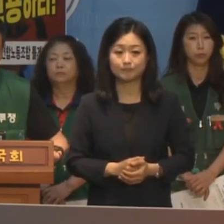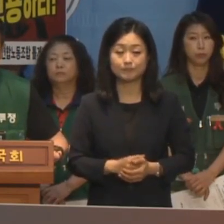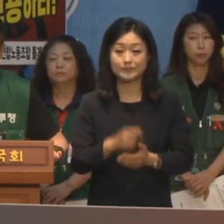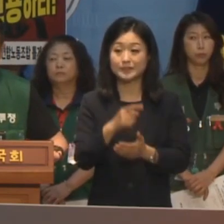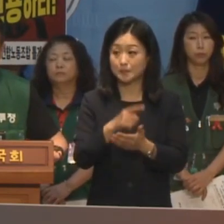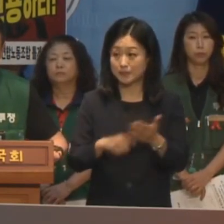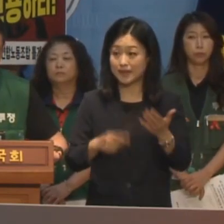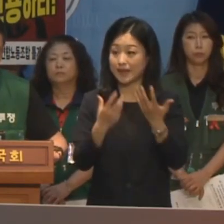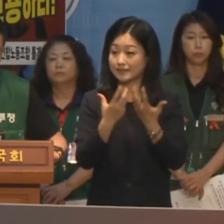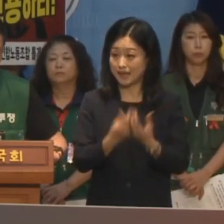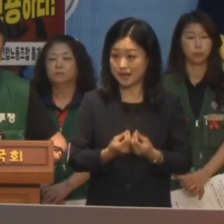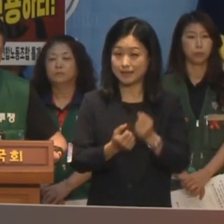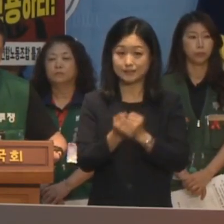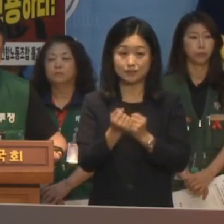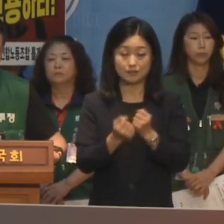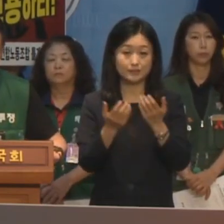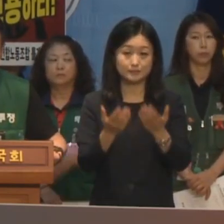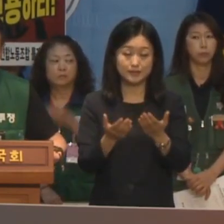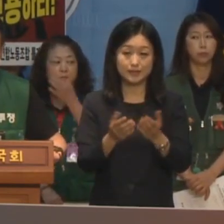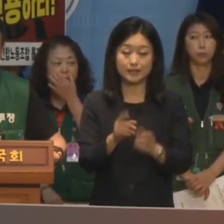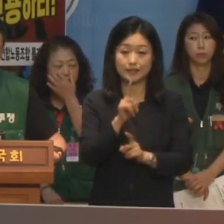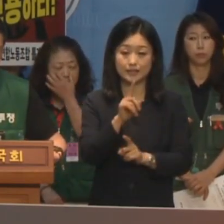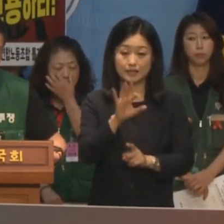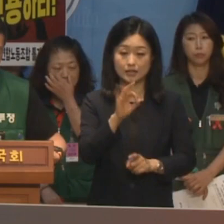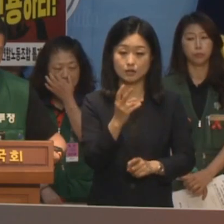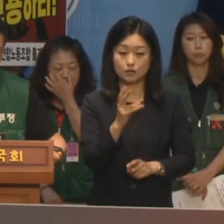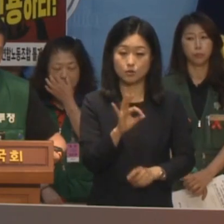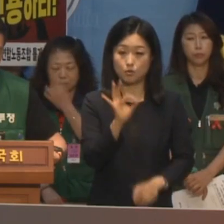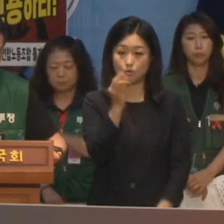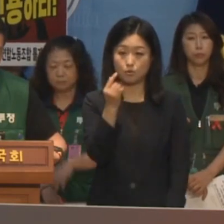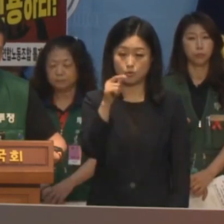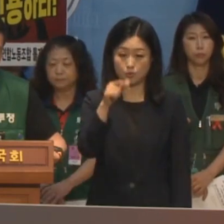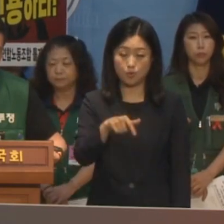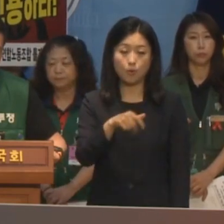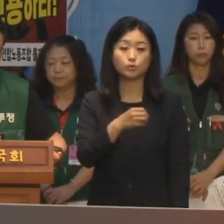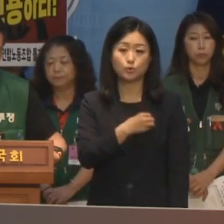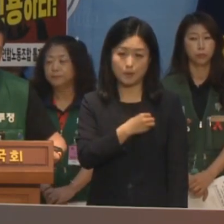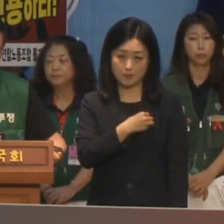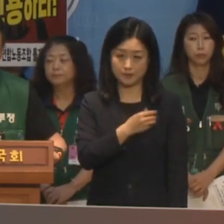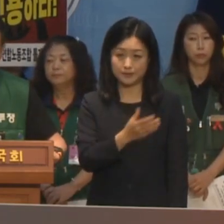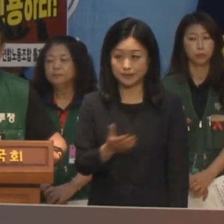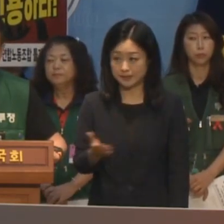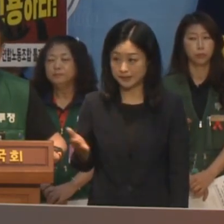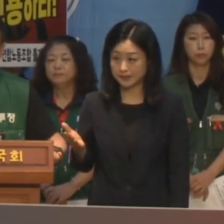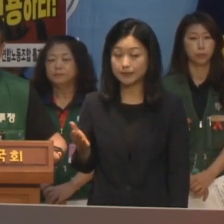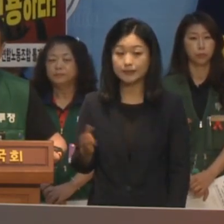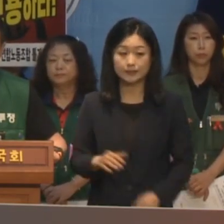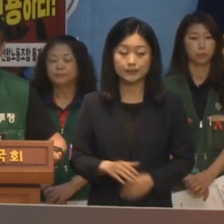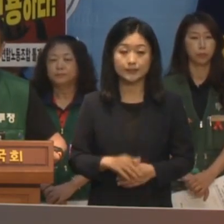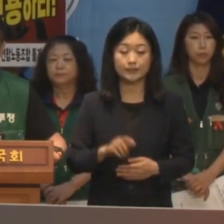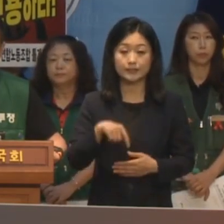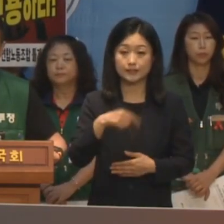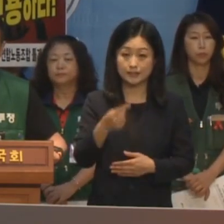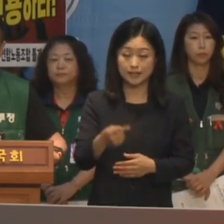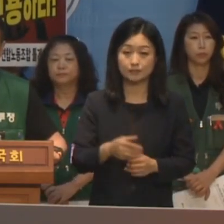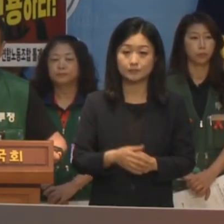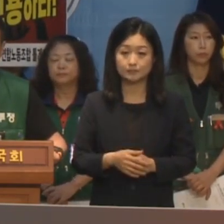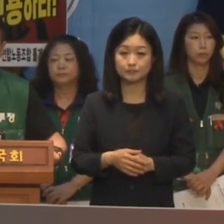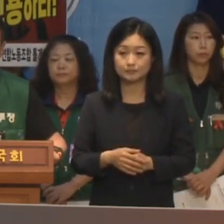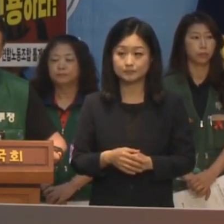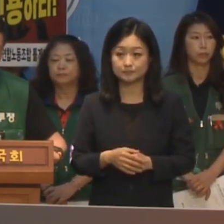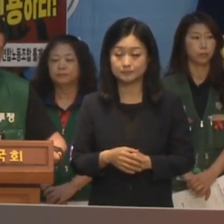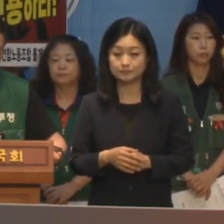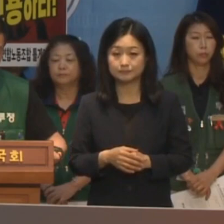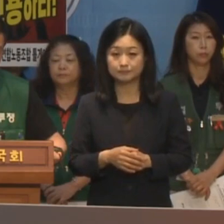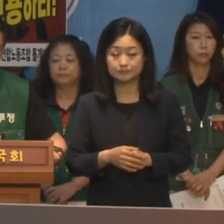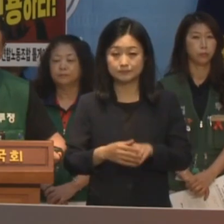피해 사료 발표부터 먼저 드리고자 합니다. 이용옥 조합원님께서 진행을 하실 거고요. 이어서 톨게이트 전체 지부를